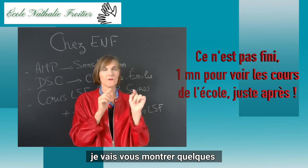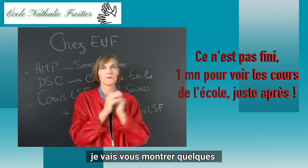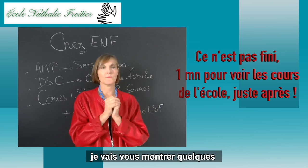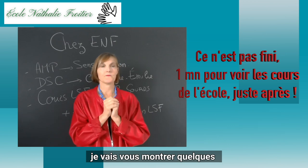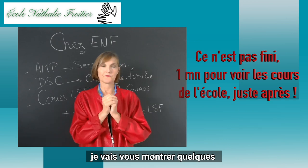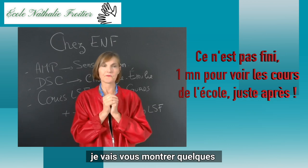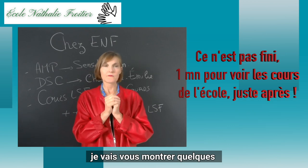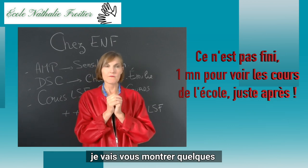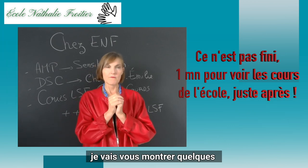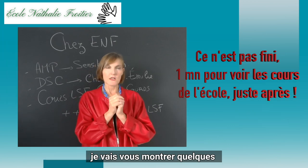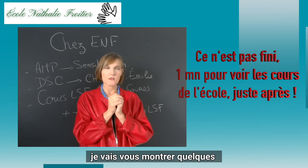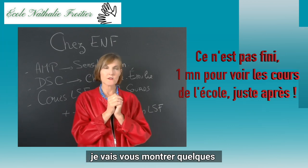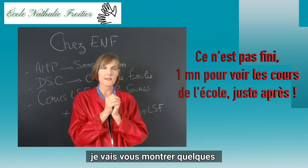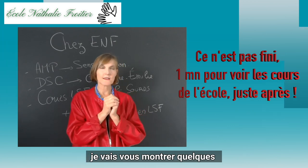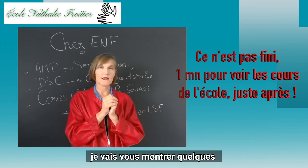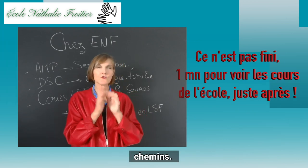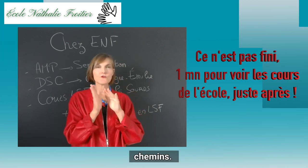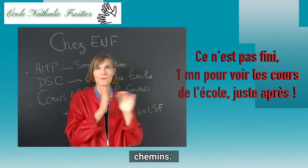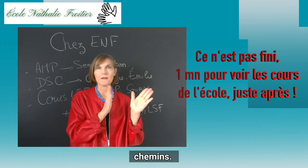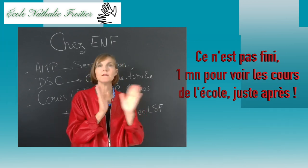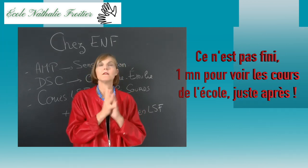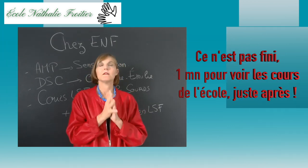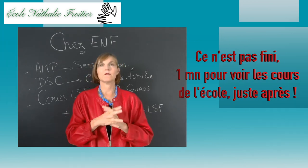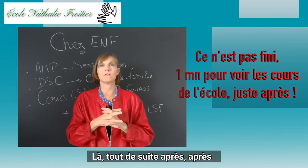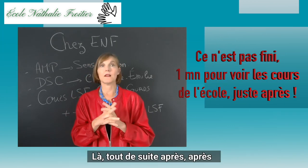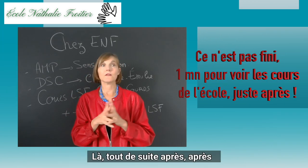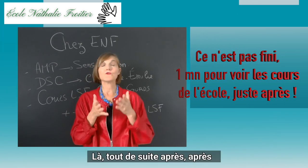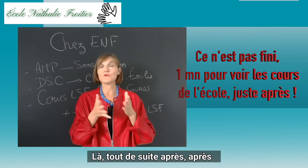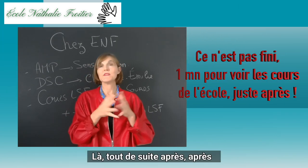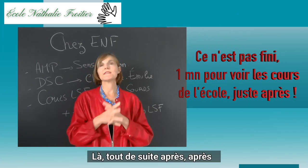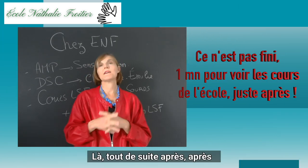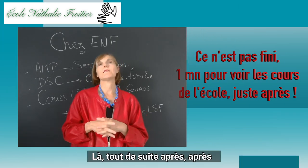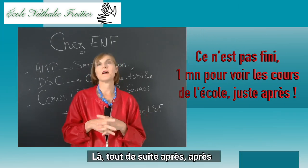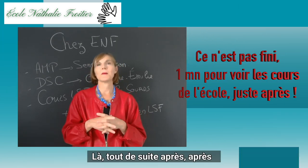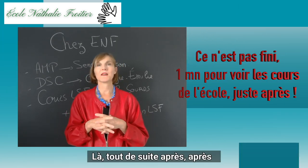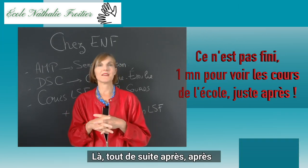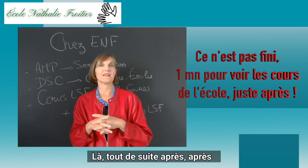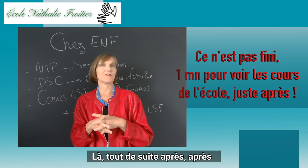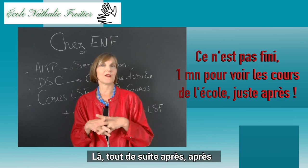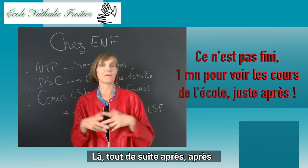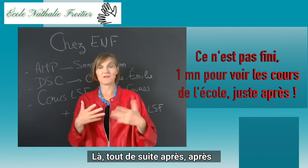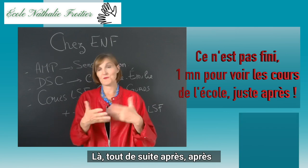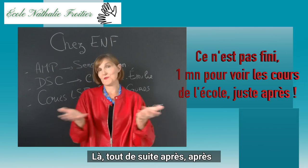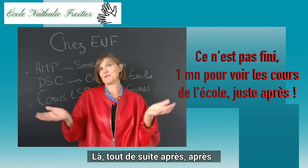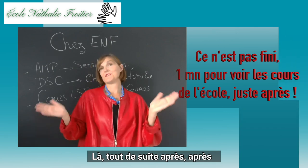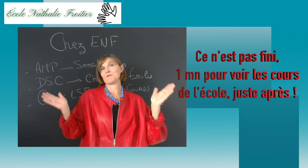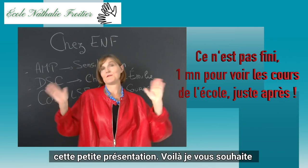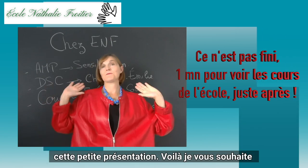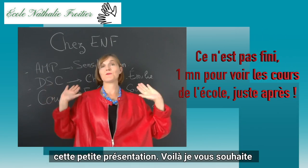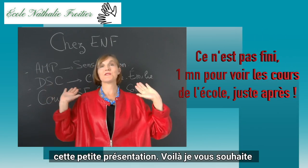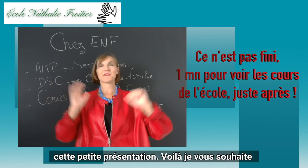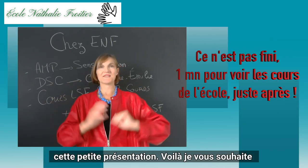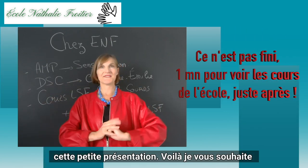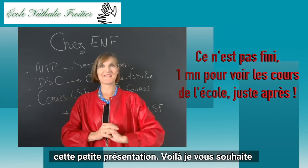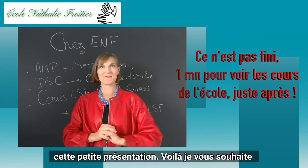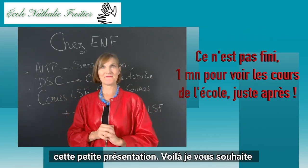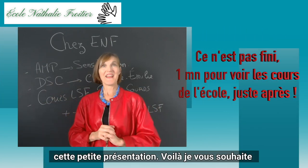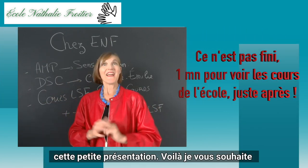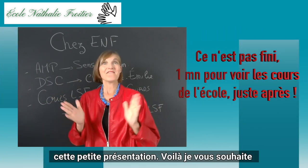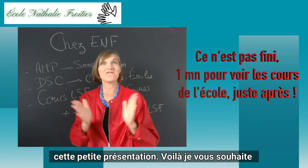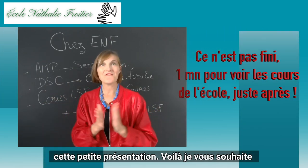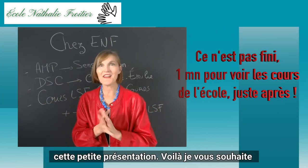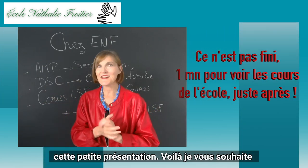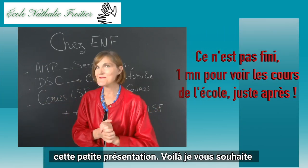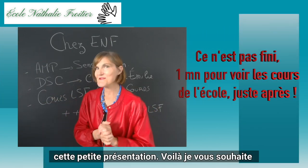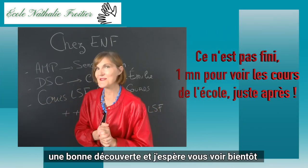montrer quelques, je dirais quelques chemins là tout de suite après cette petite présentation